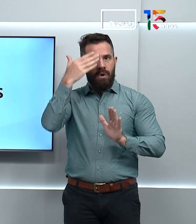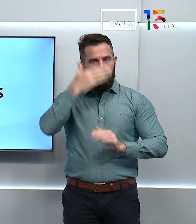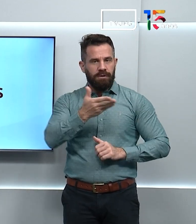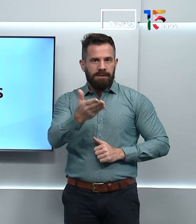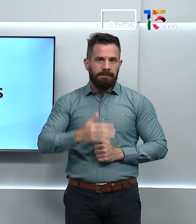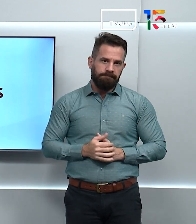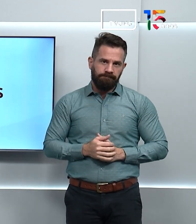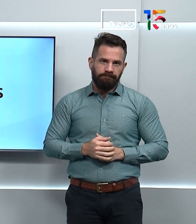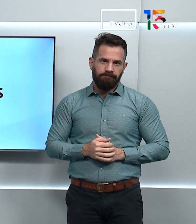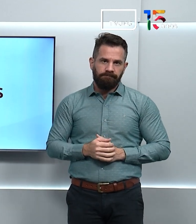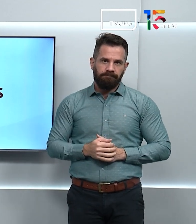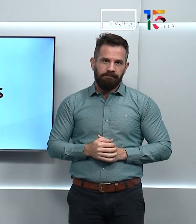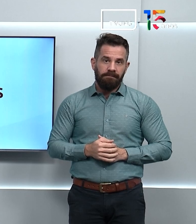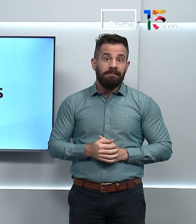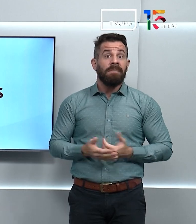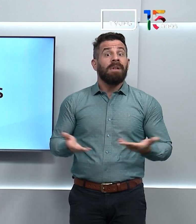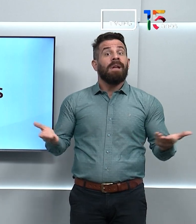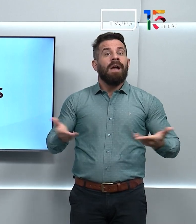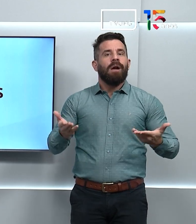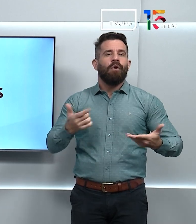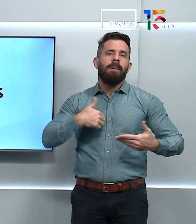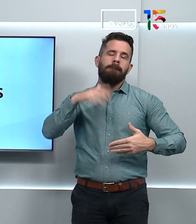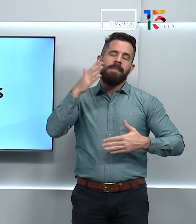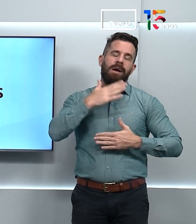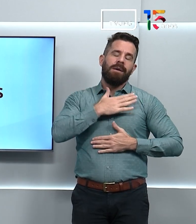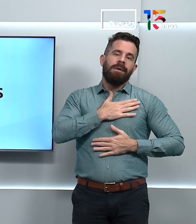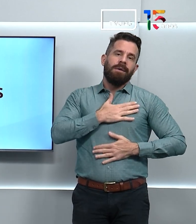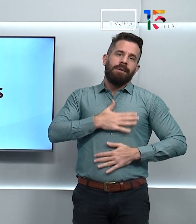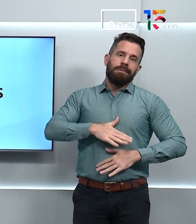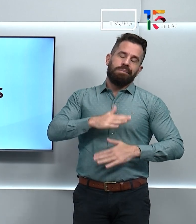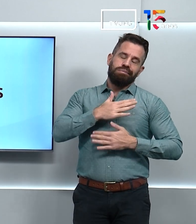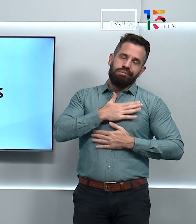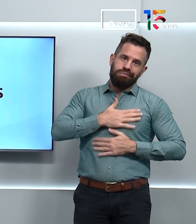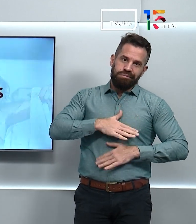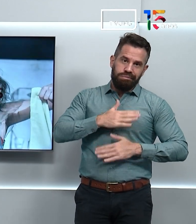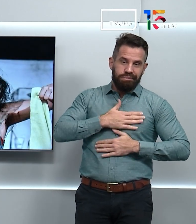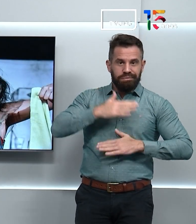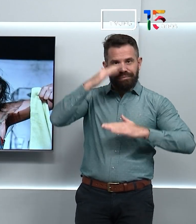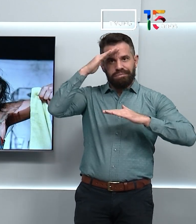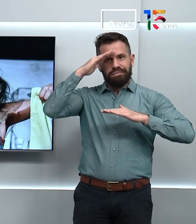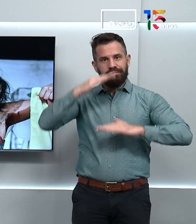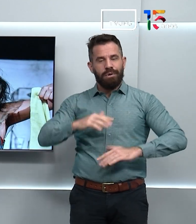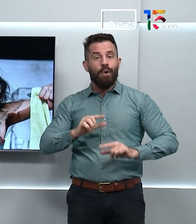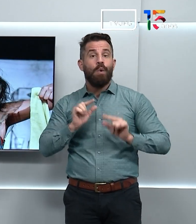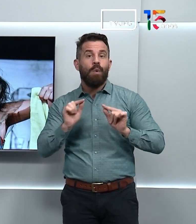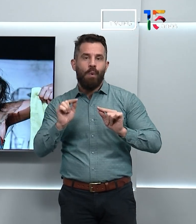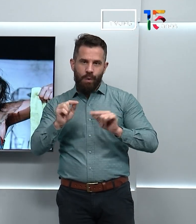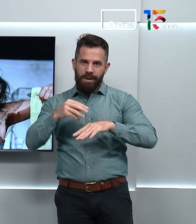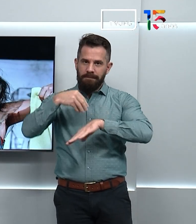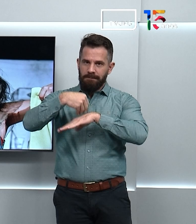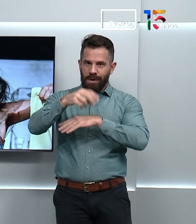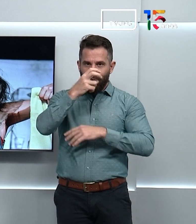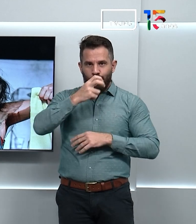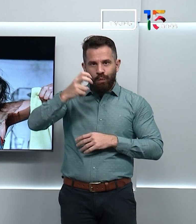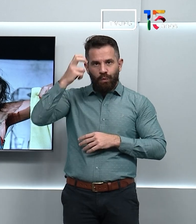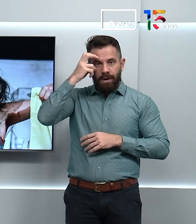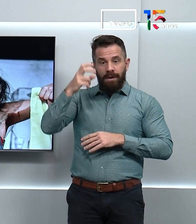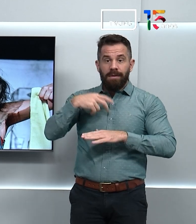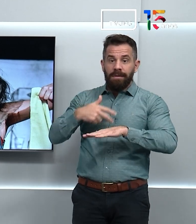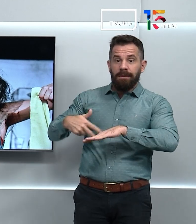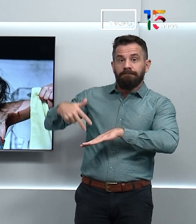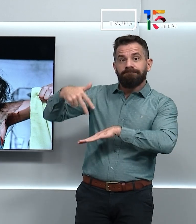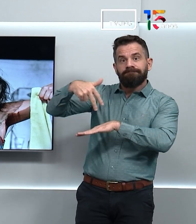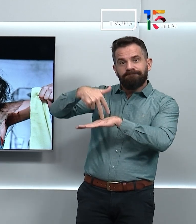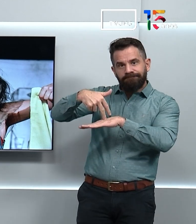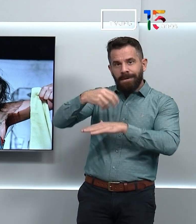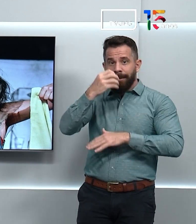Bom, agora para o clima começar a ficar um pouquinho mais ameno, mais tranquilo, a gente tem uma dica cultural para você. O espetáculo solo de palhaçaria